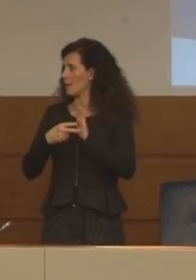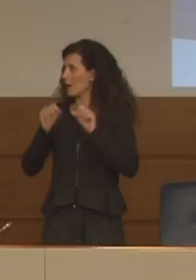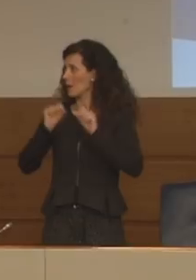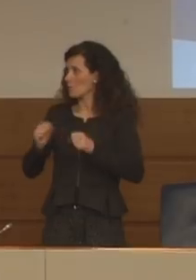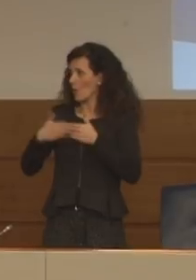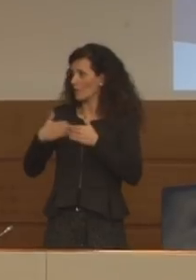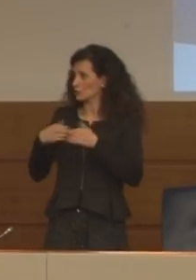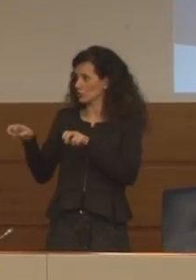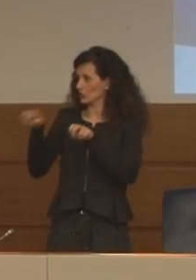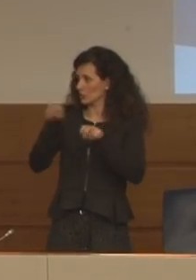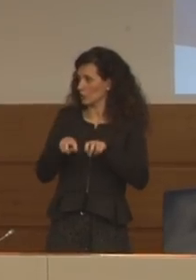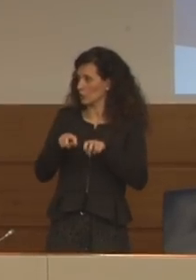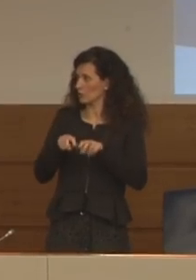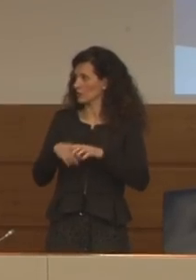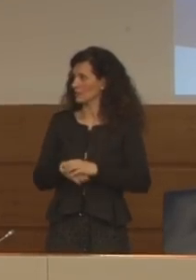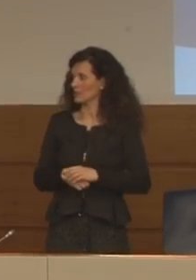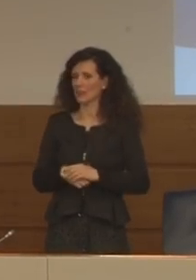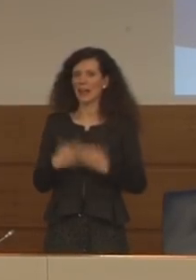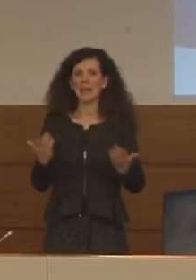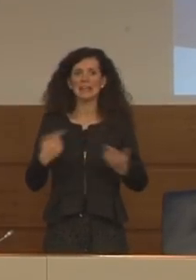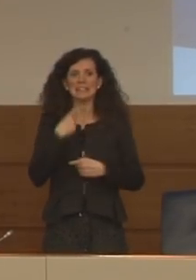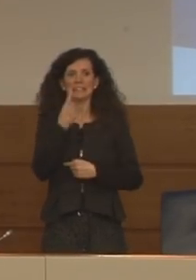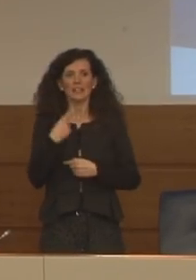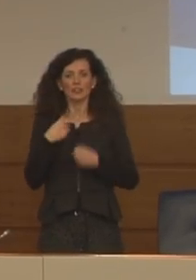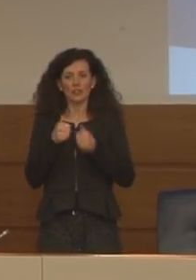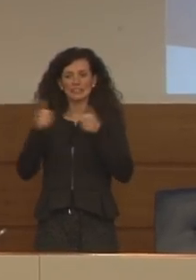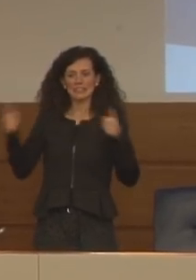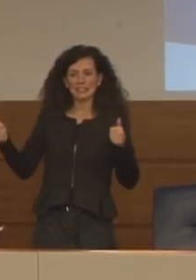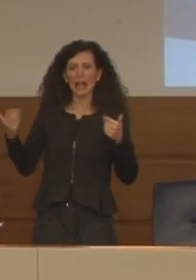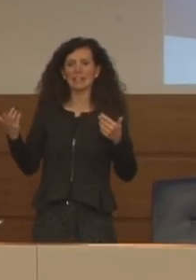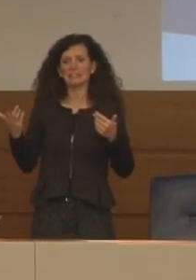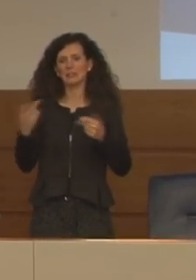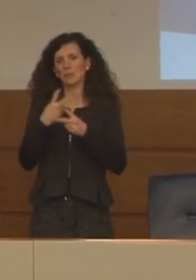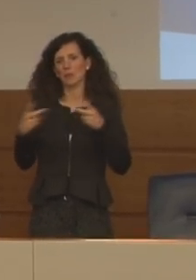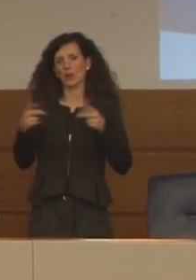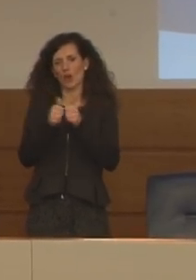ecco siamo distanti